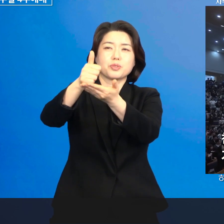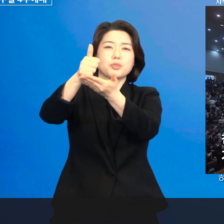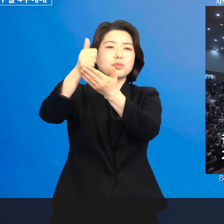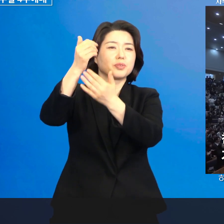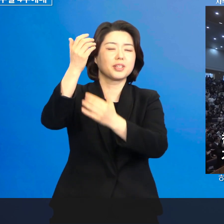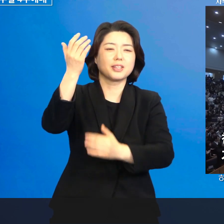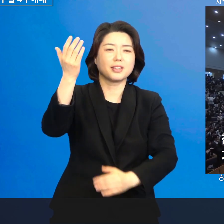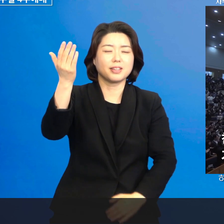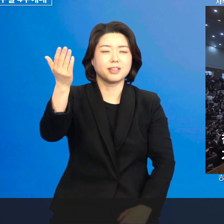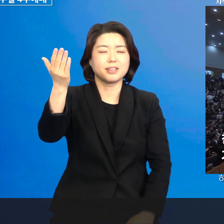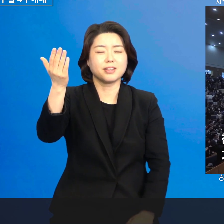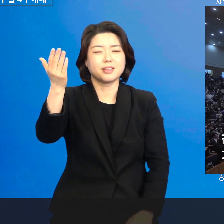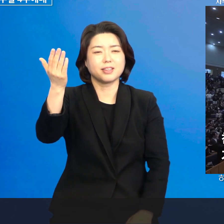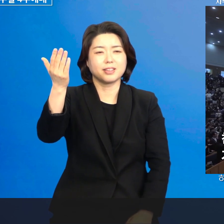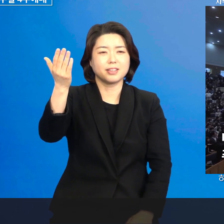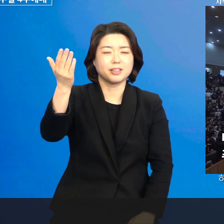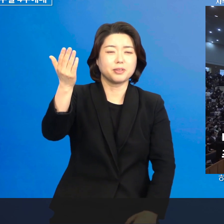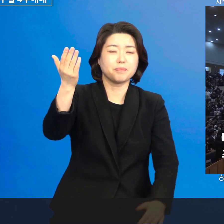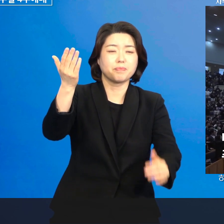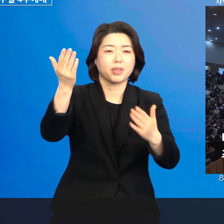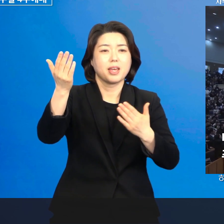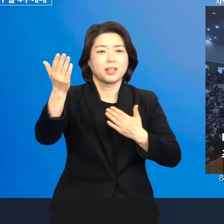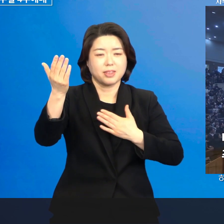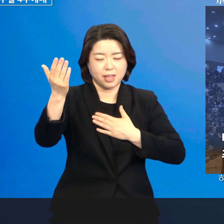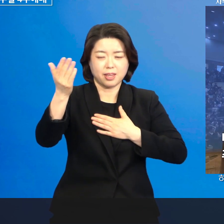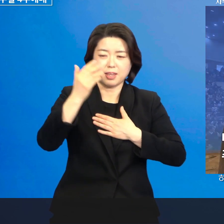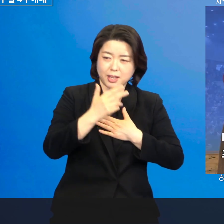내가 주를 경외함으로